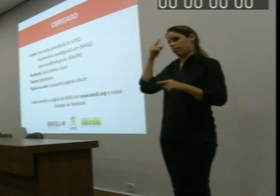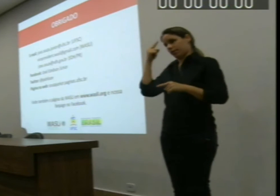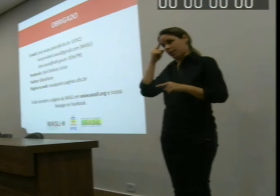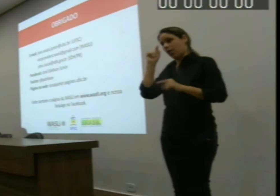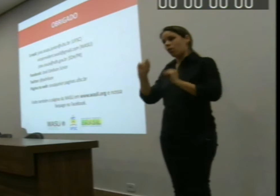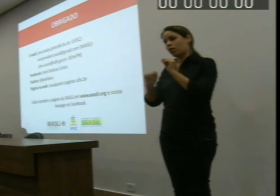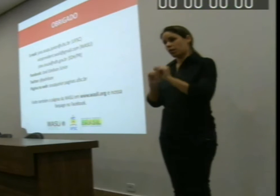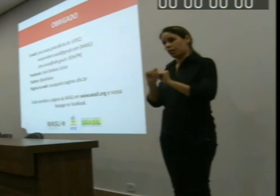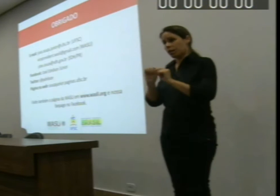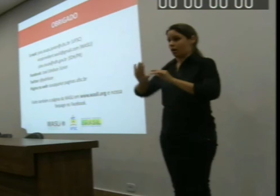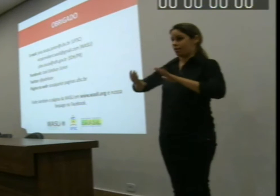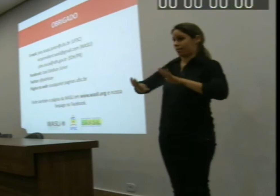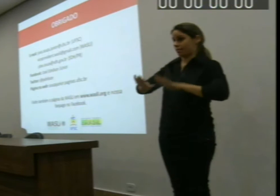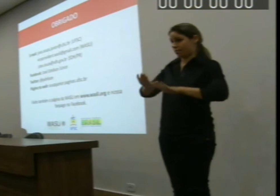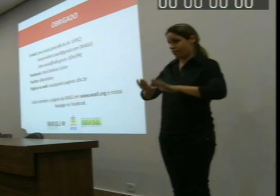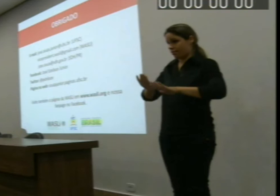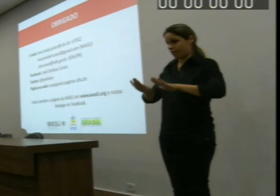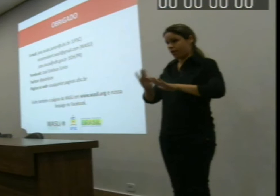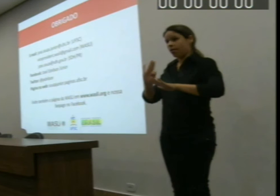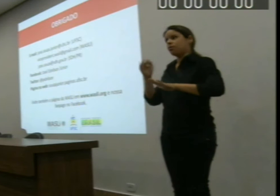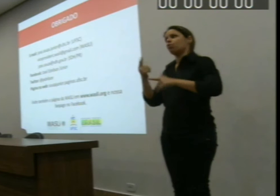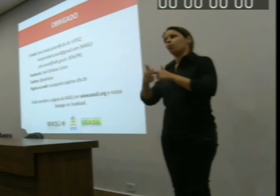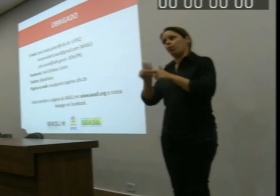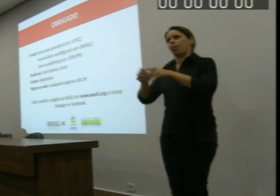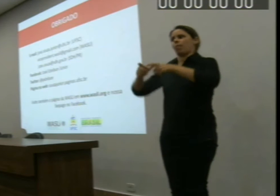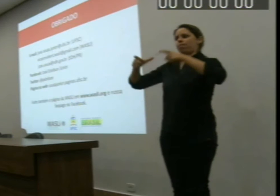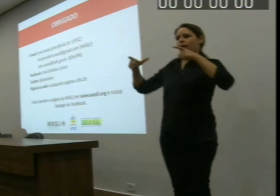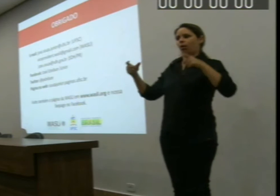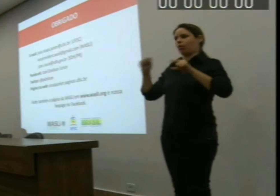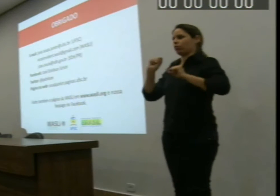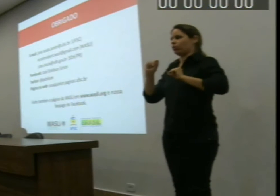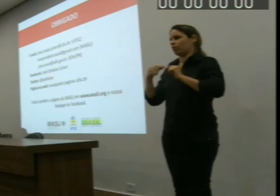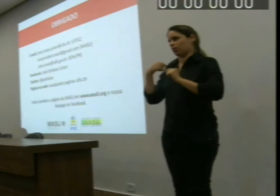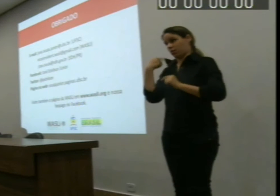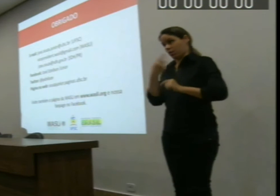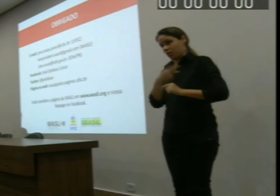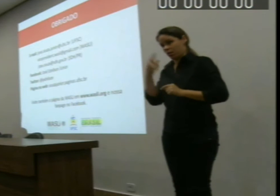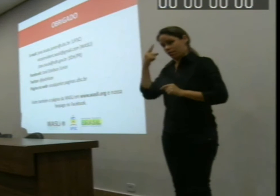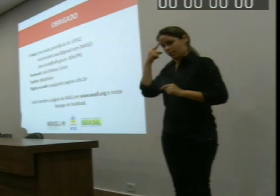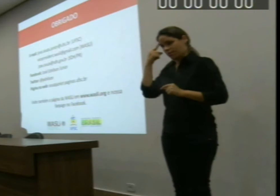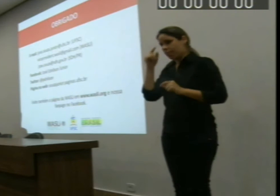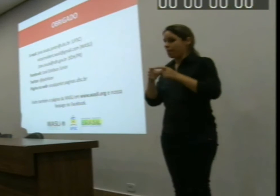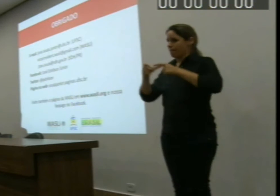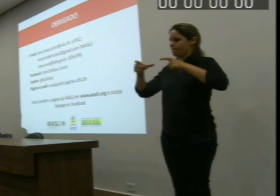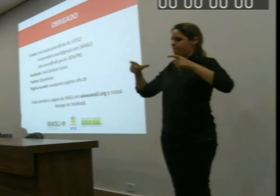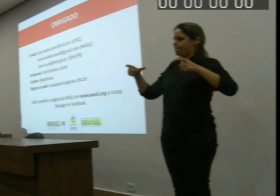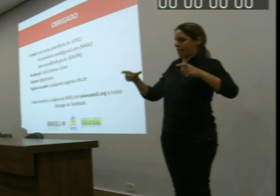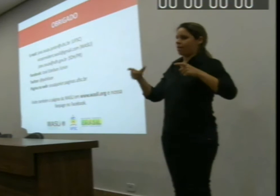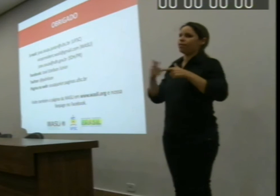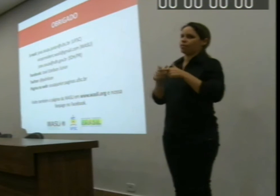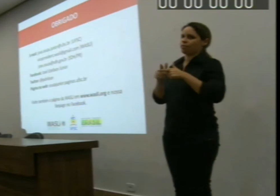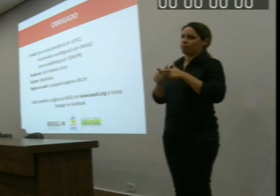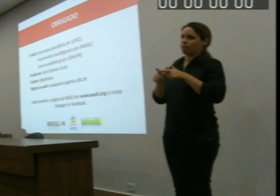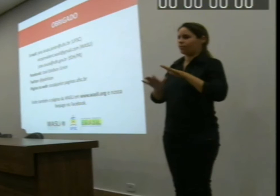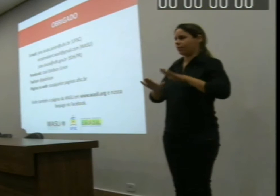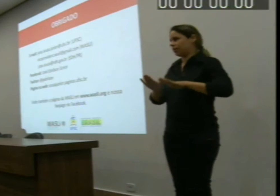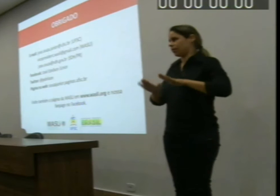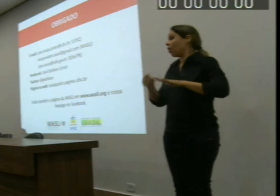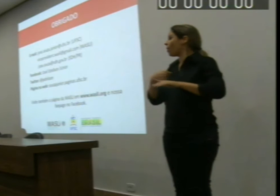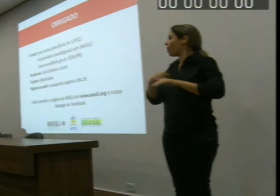e olha eu já trabalhei em todos os níveis com pessoas surdas Eu já trabalhei no seada com criancinhas